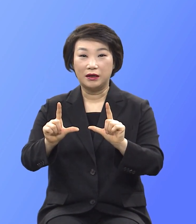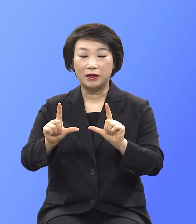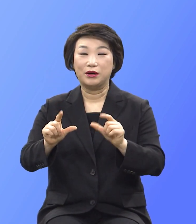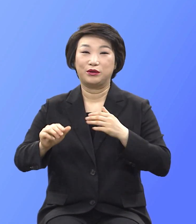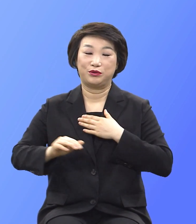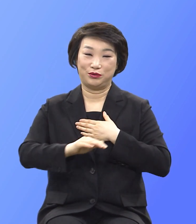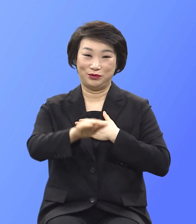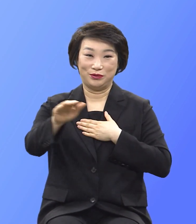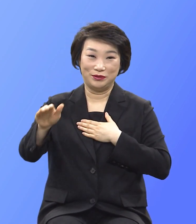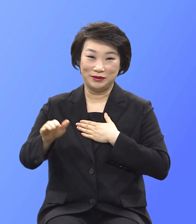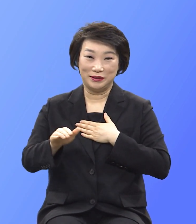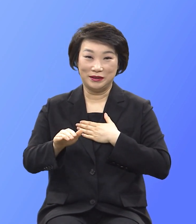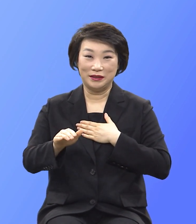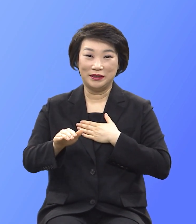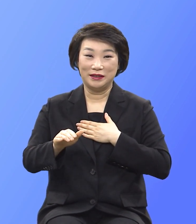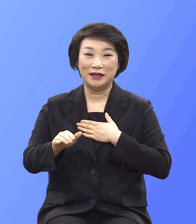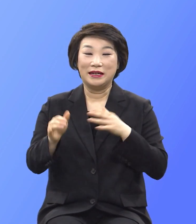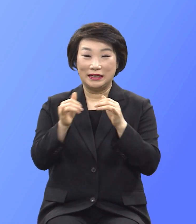우리